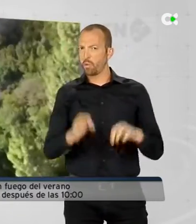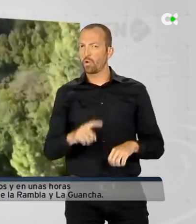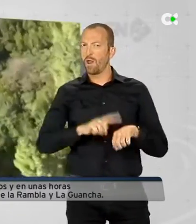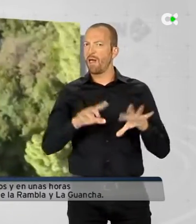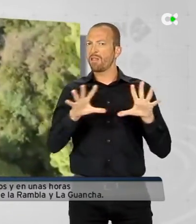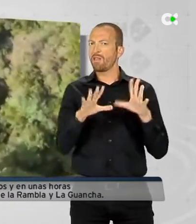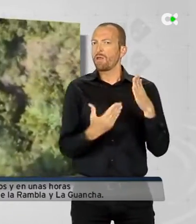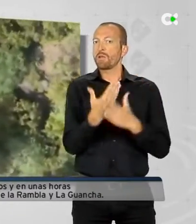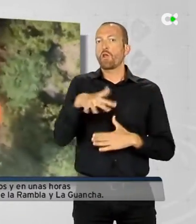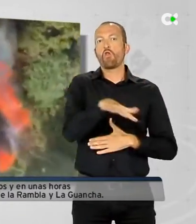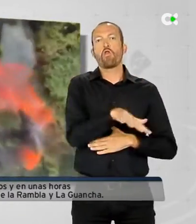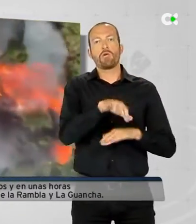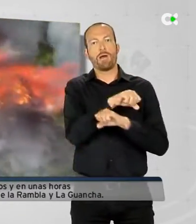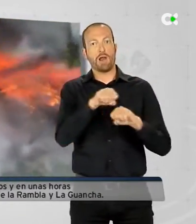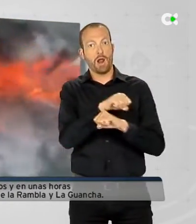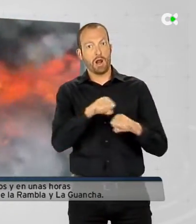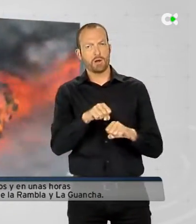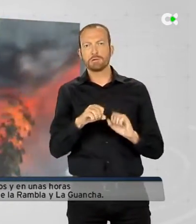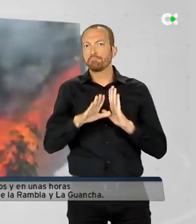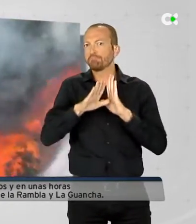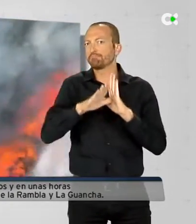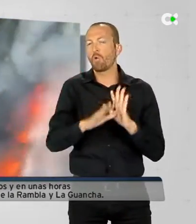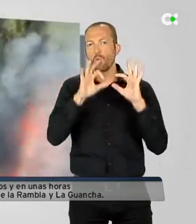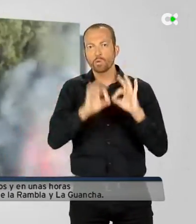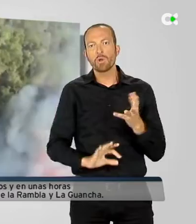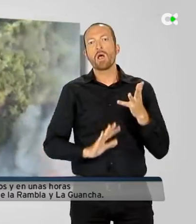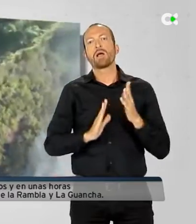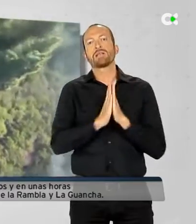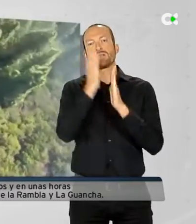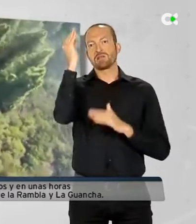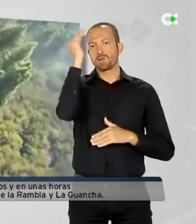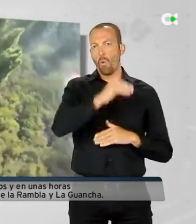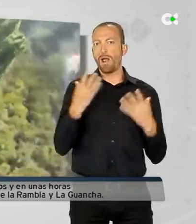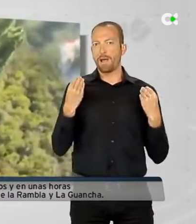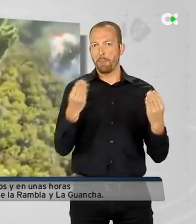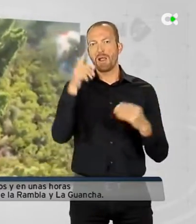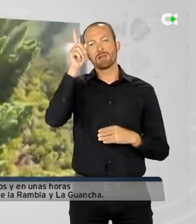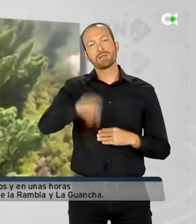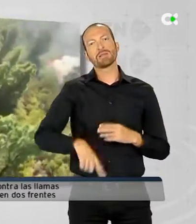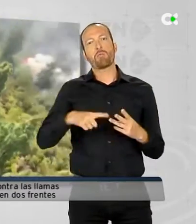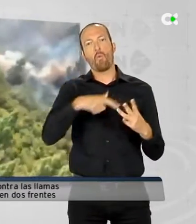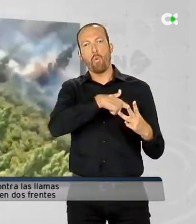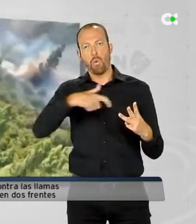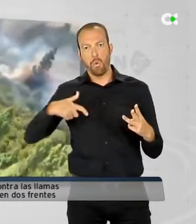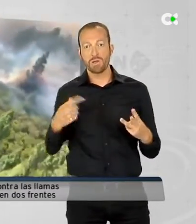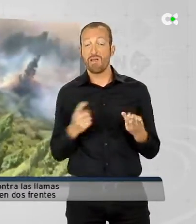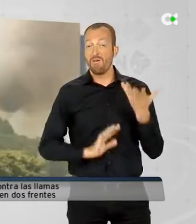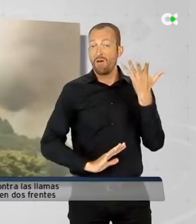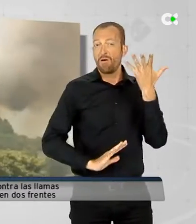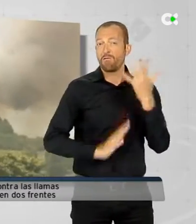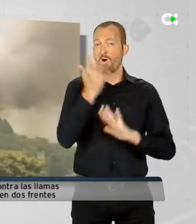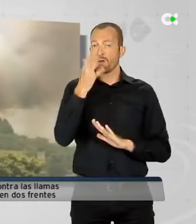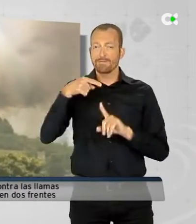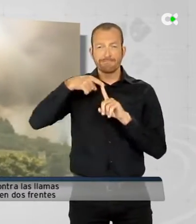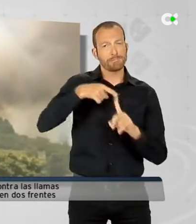de la mañana en Los Realejos y en unas horas alcanzaba San Juan de la Rambla y La Guancha. La lucha contra las llamas se